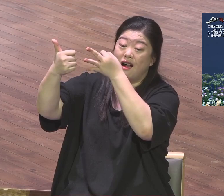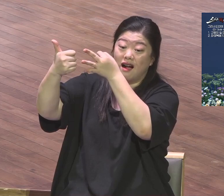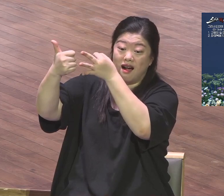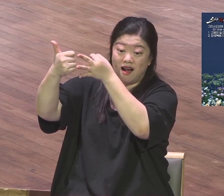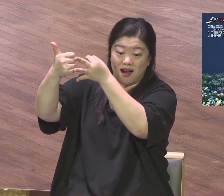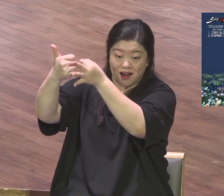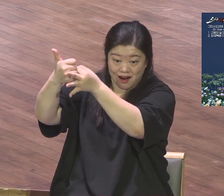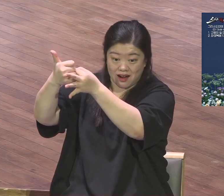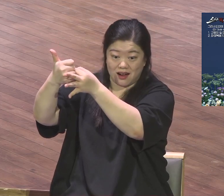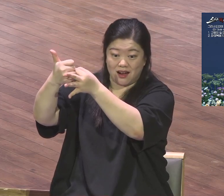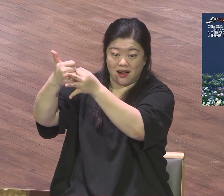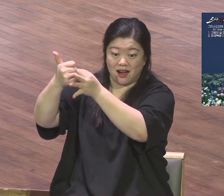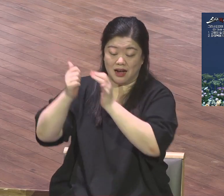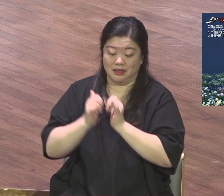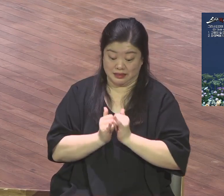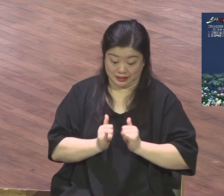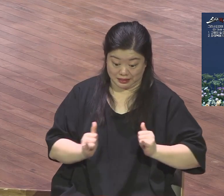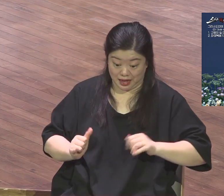부르는